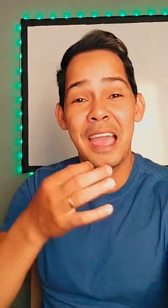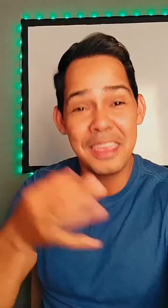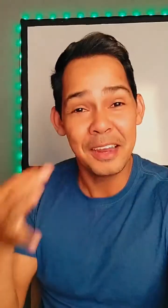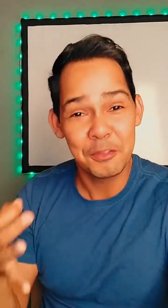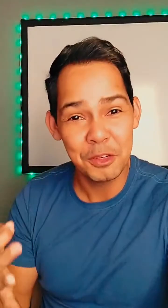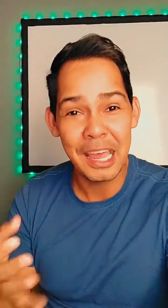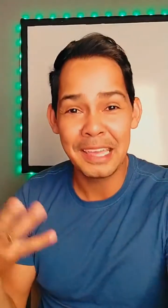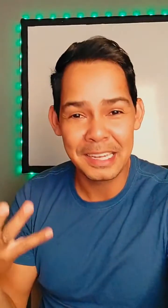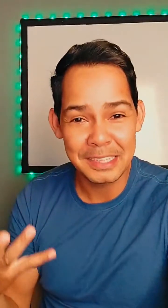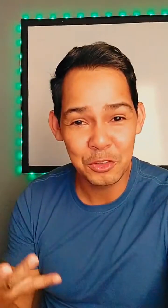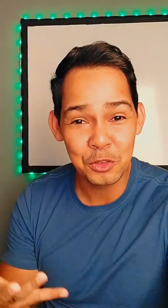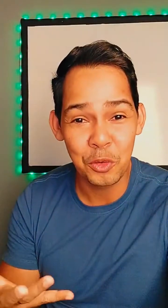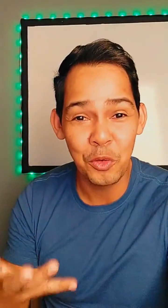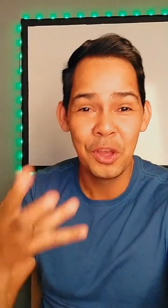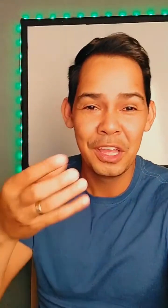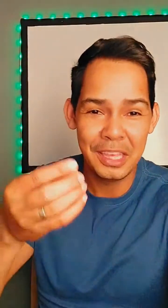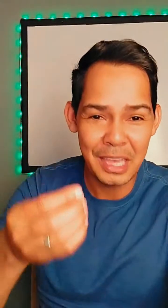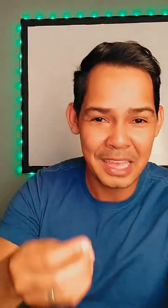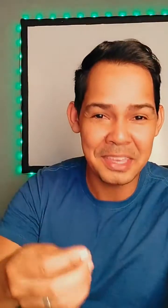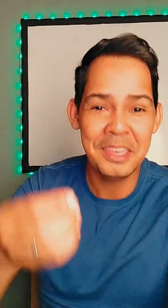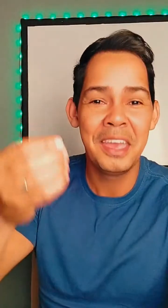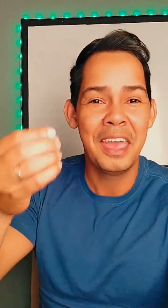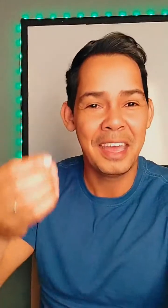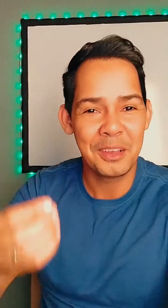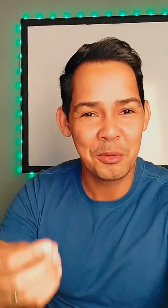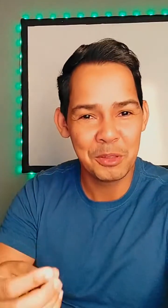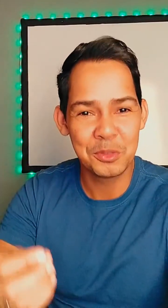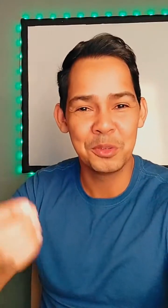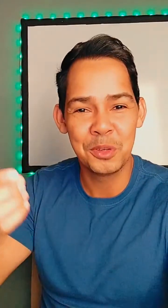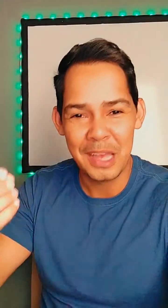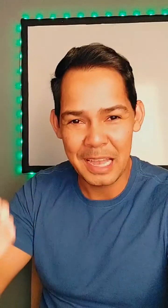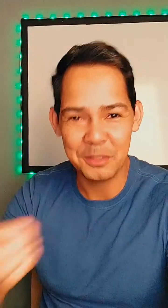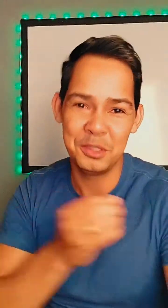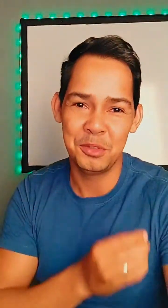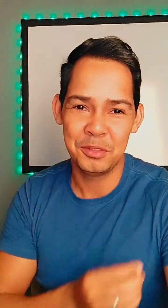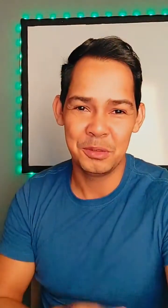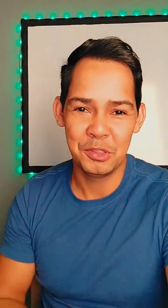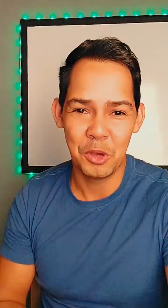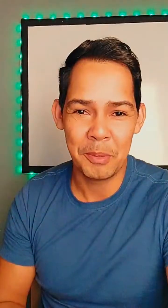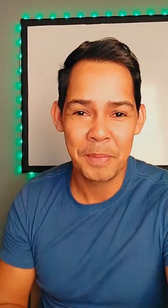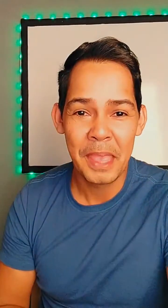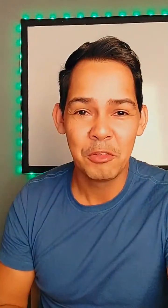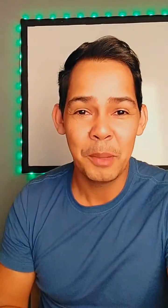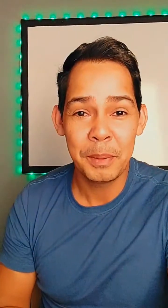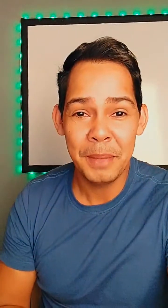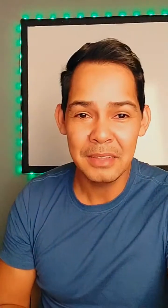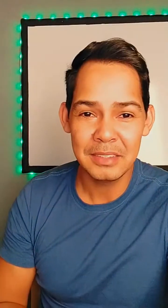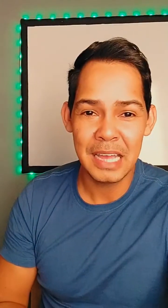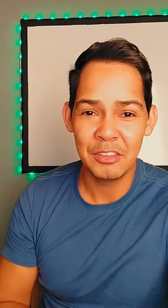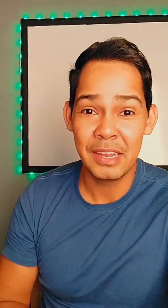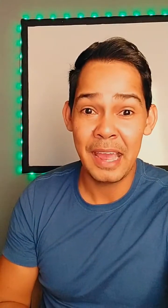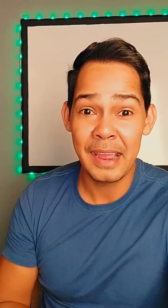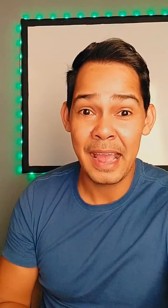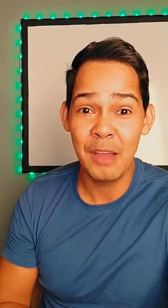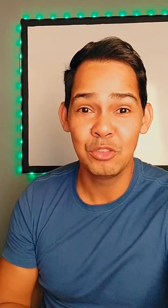ela foi lá e ela testou. E aí ela começou a desenvolver o idioma. Foi a primeira cidade a criar cargos de